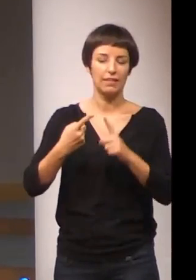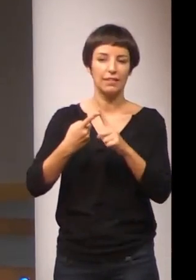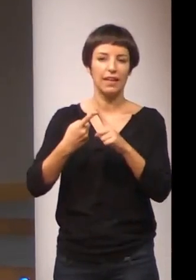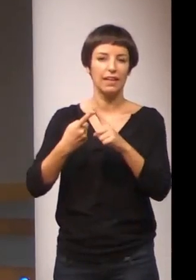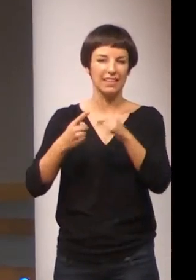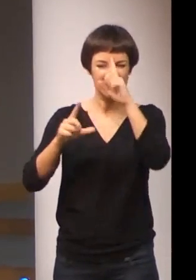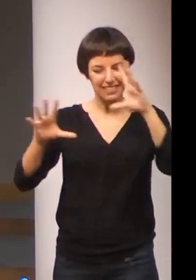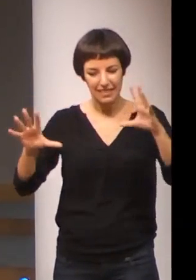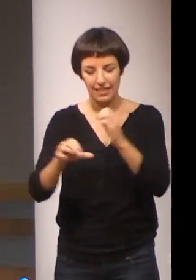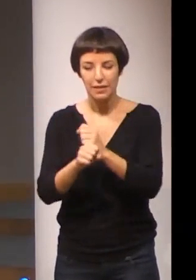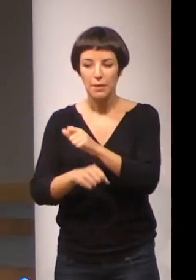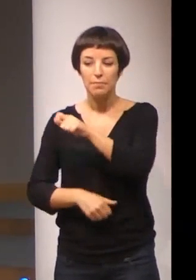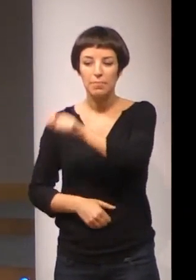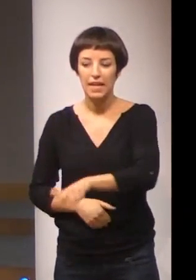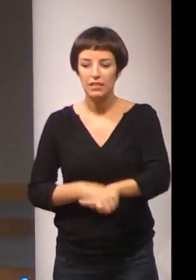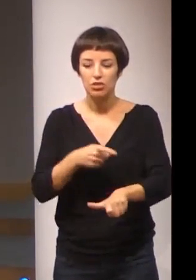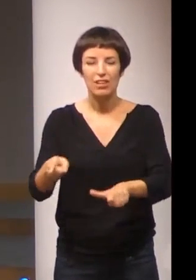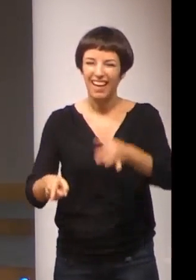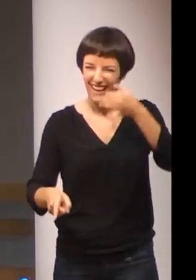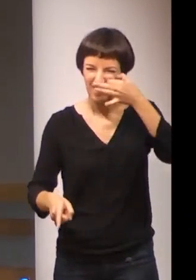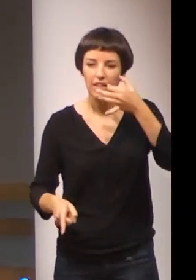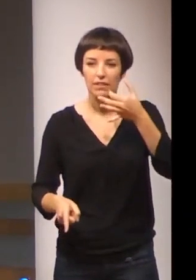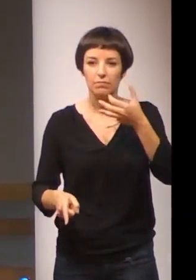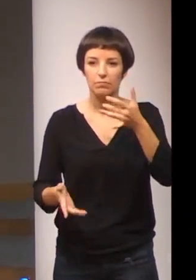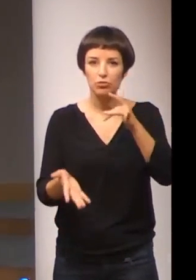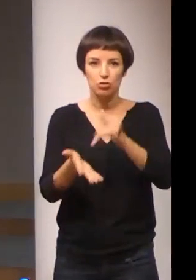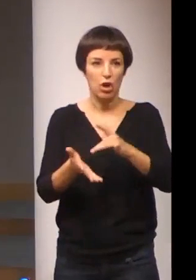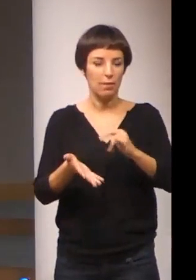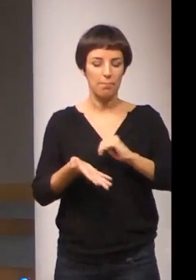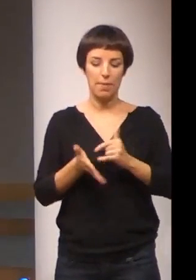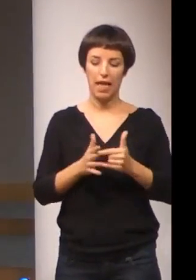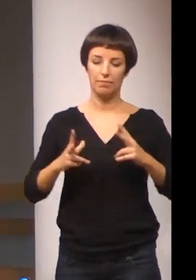personas que están afectadas por los cambios planificados,